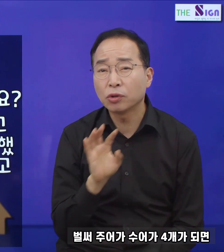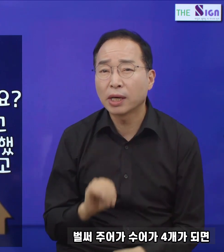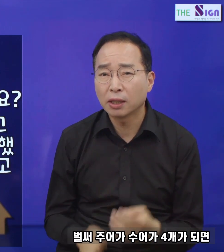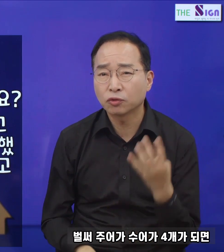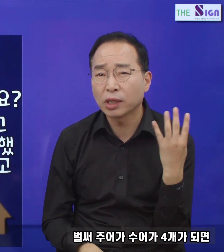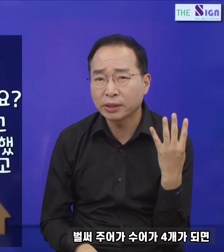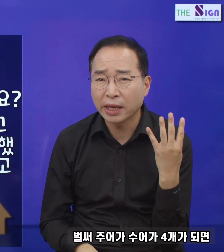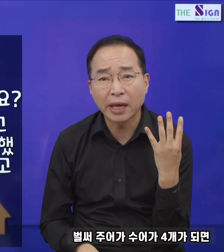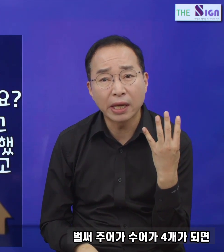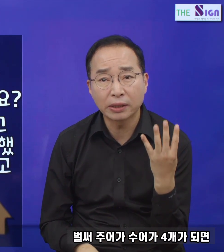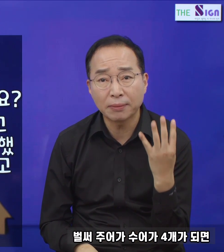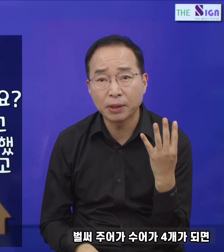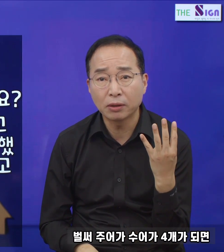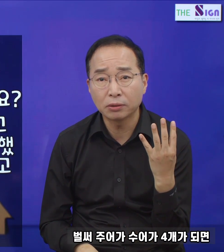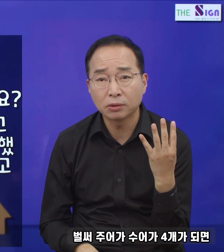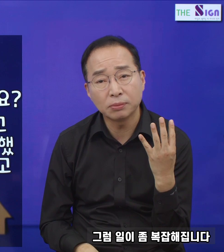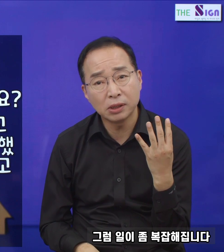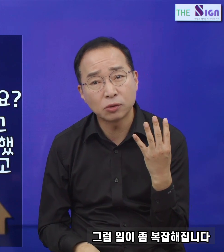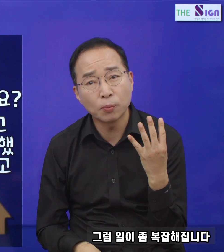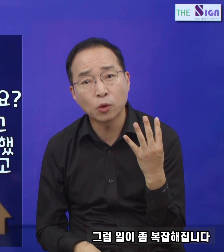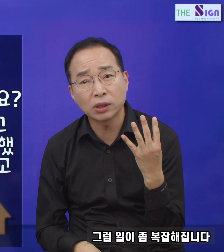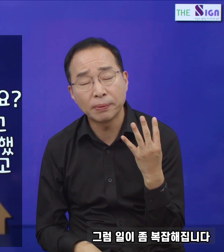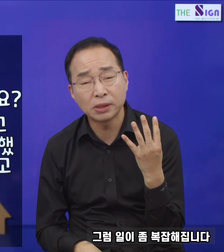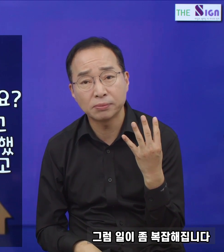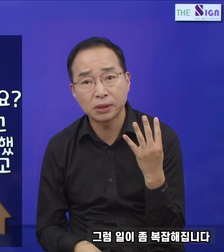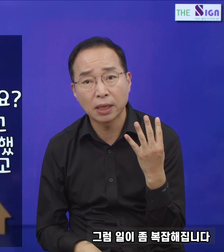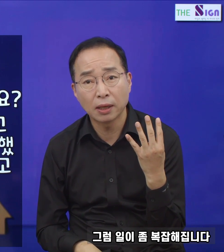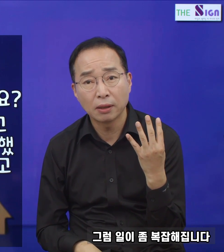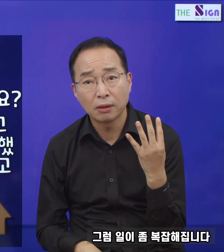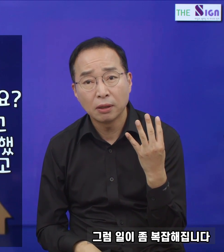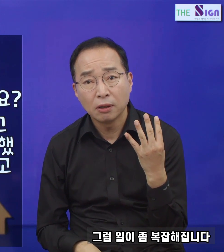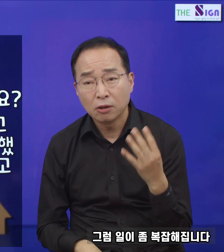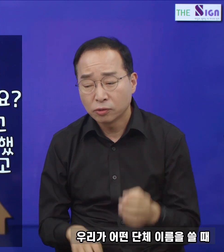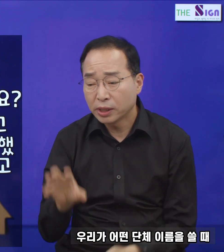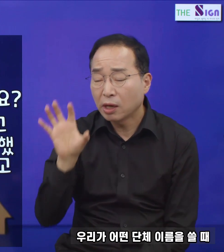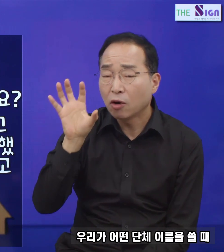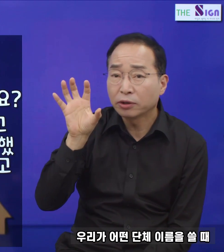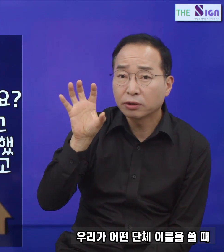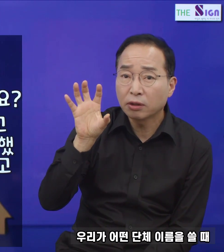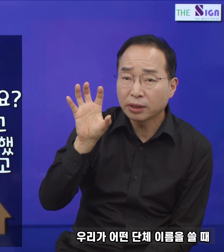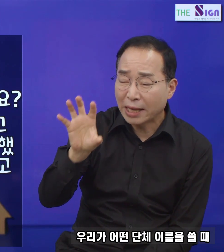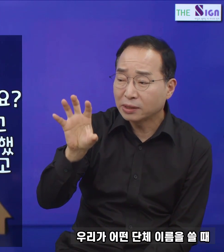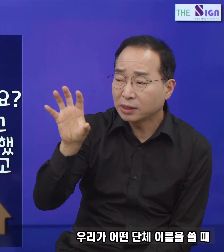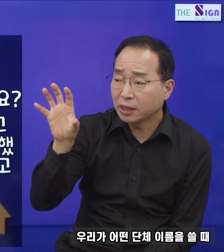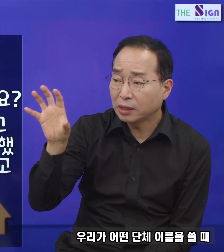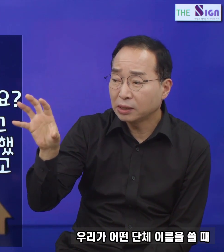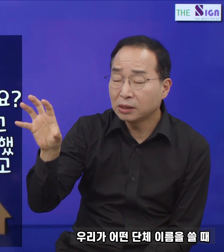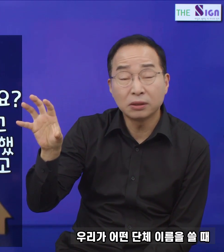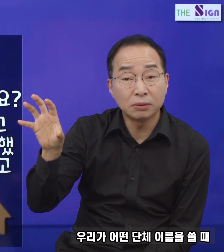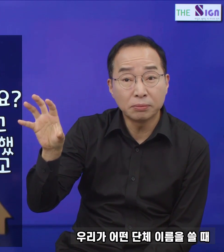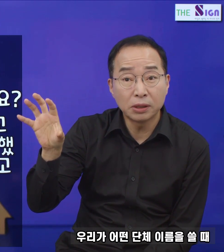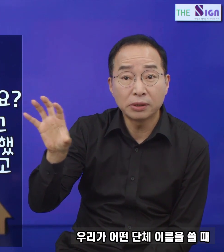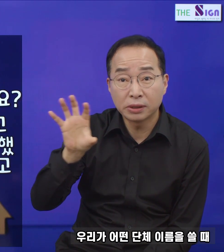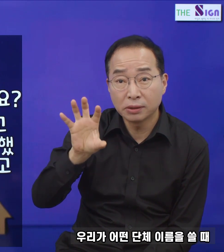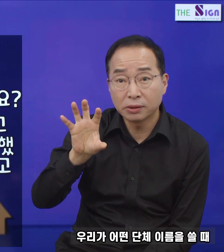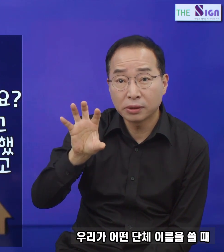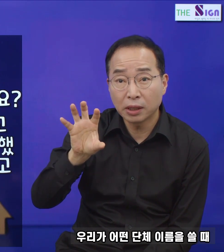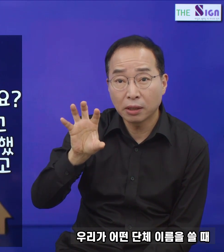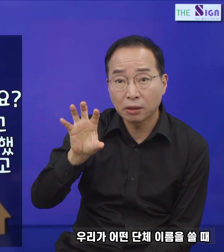수화가 4개가 되면 좀 일이 좀 복잡해집니다. 우리가 어떤 단체 이름을 쓸 때